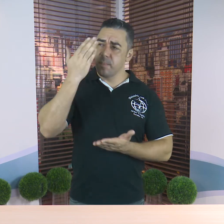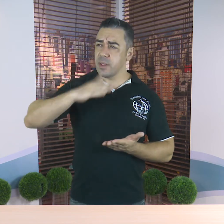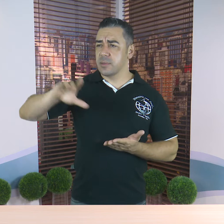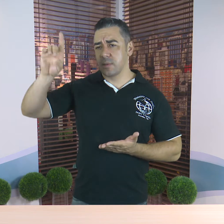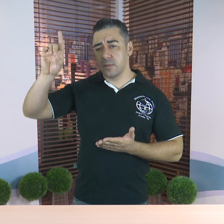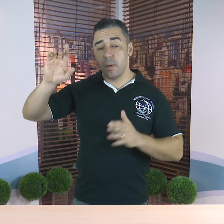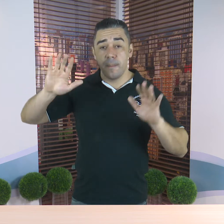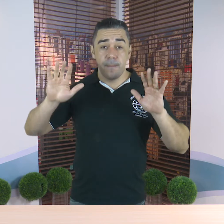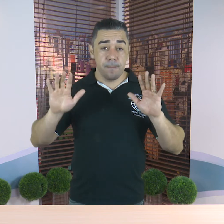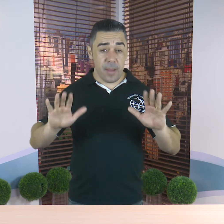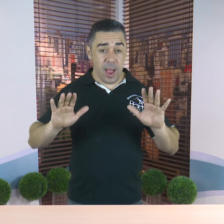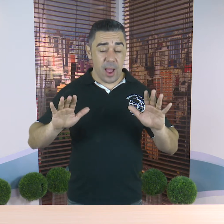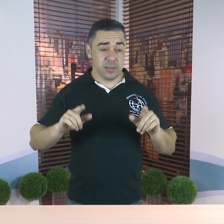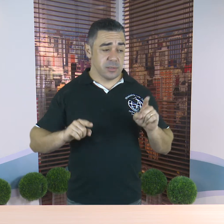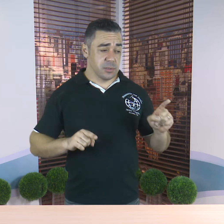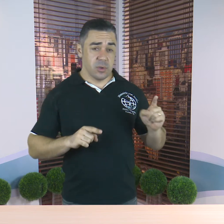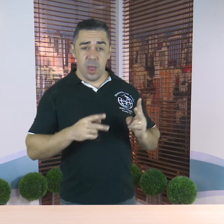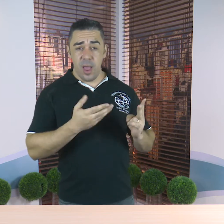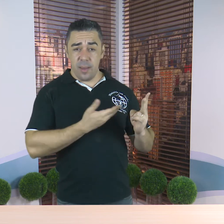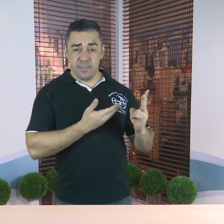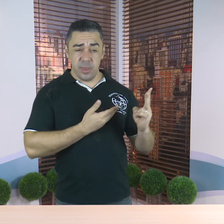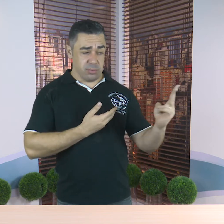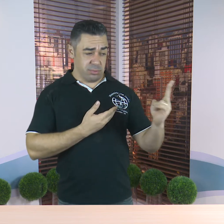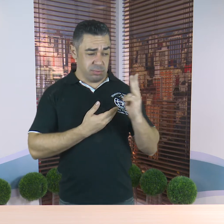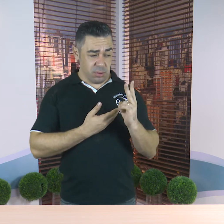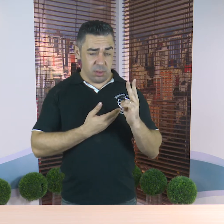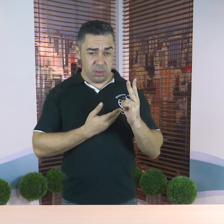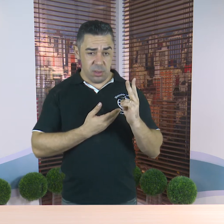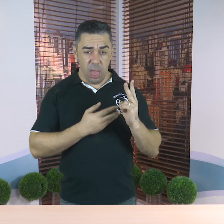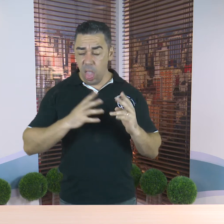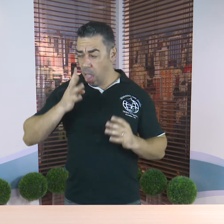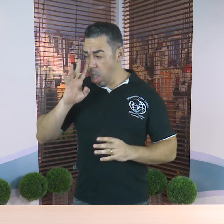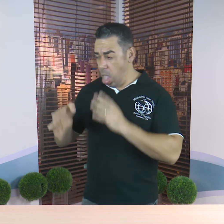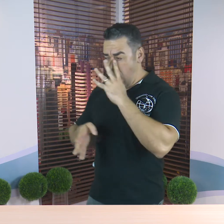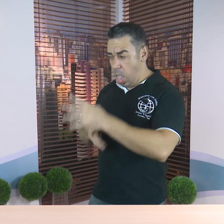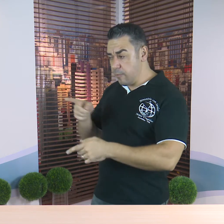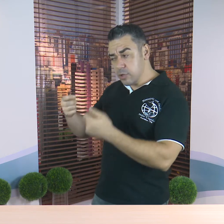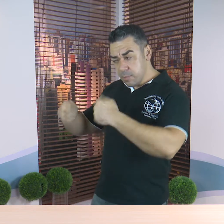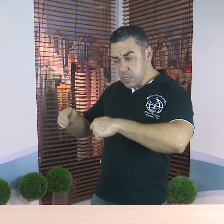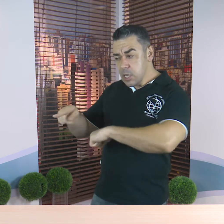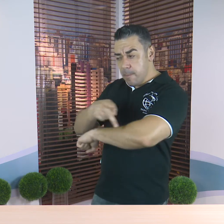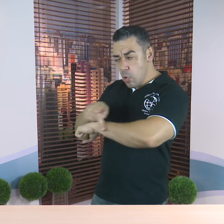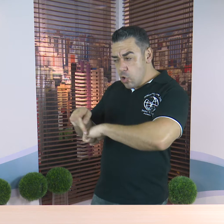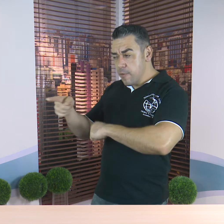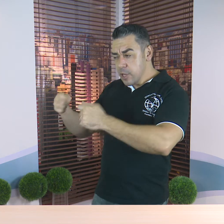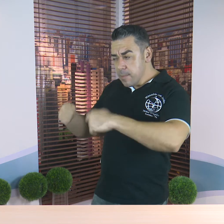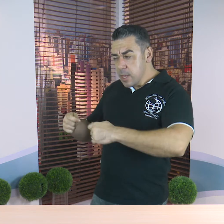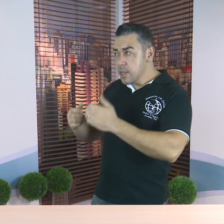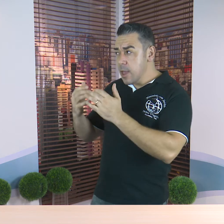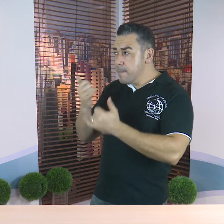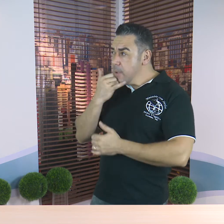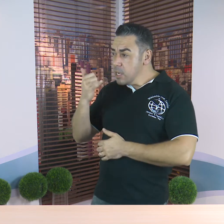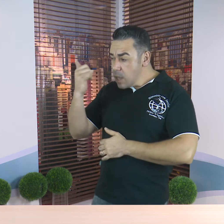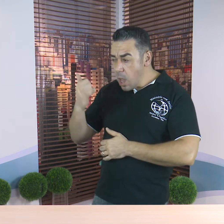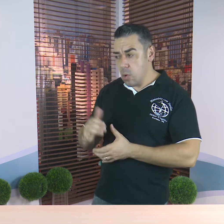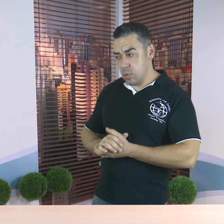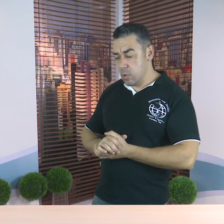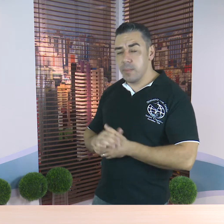A insistência de Bildade para que ele buscasse a pureza e a retidão soava aos seus ouvidos como que